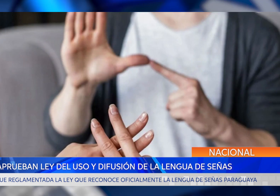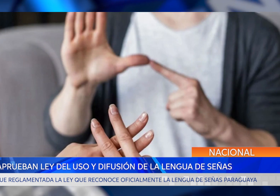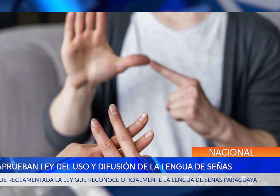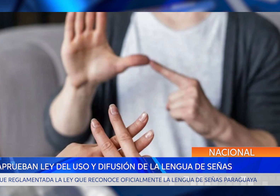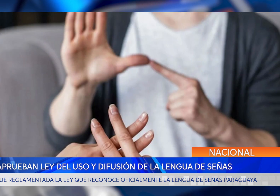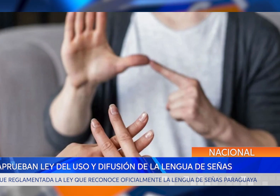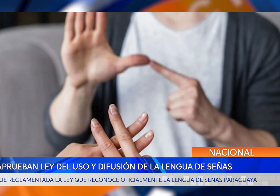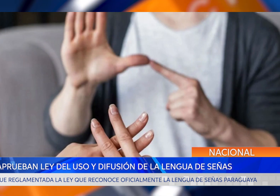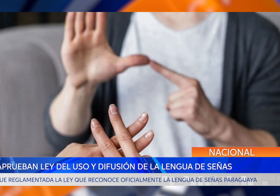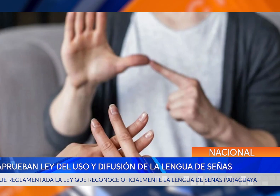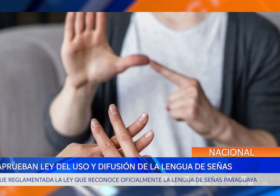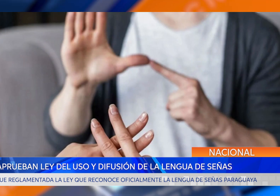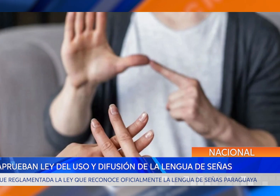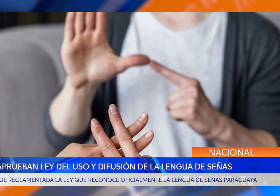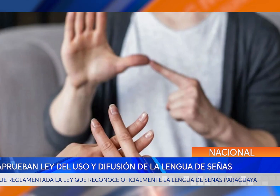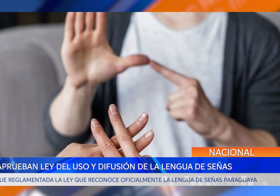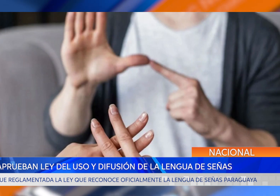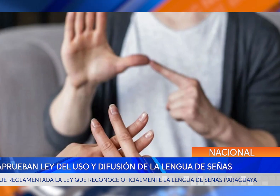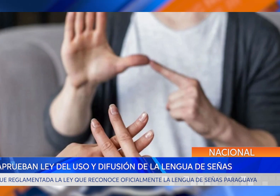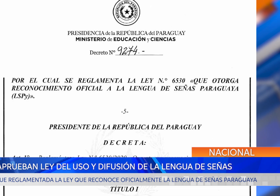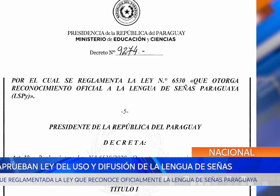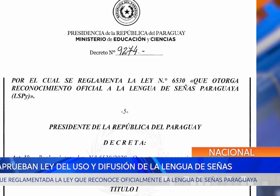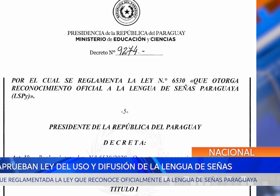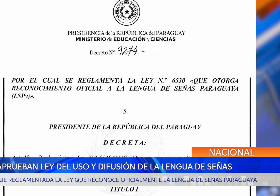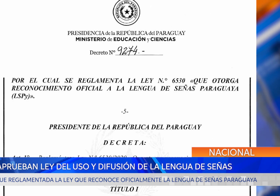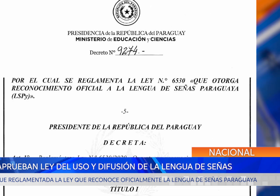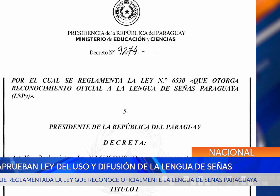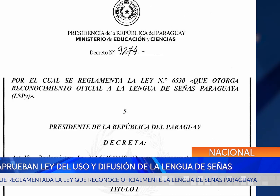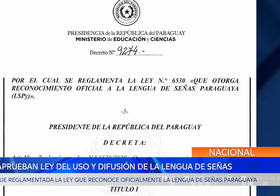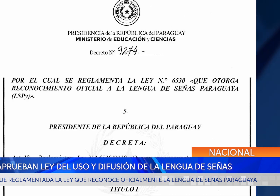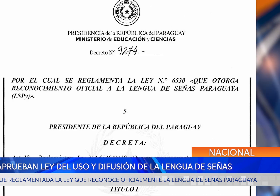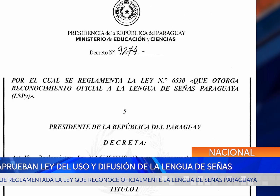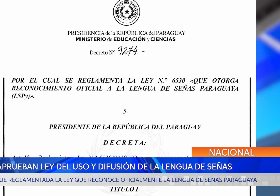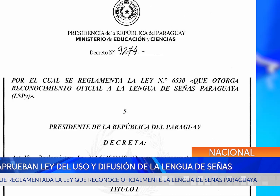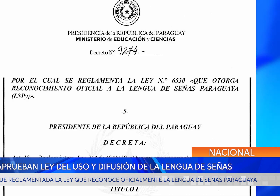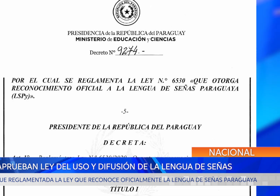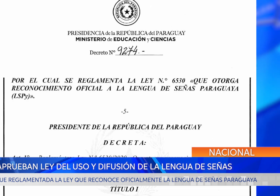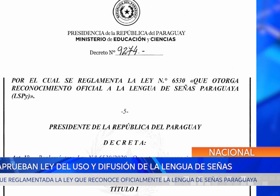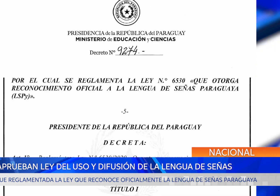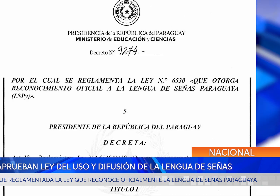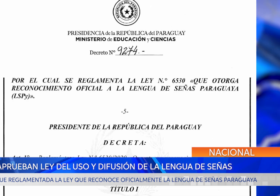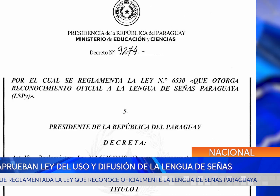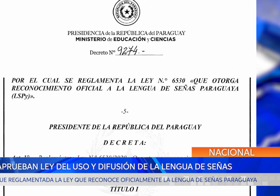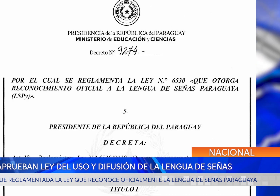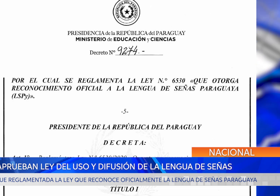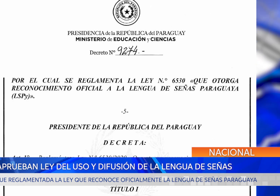comunicación en general. Dicho avance es considerado fundamental para la inclusión y la igualdad de oportunidades de las personas con imposibilidad